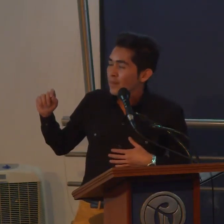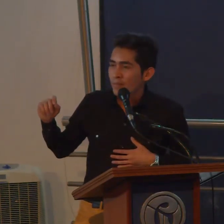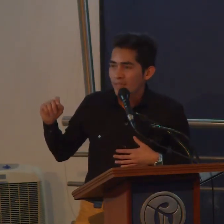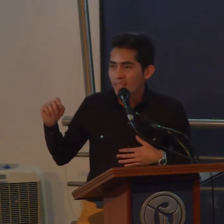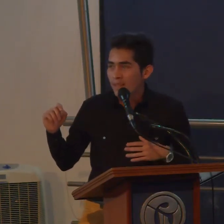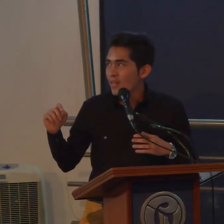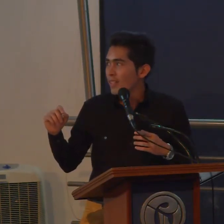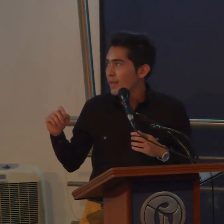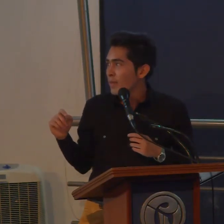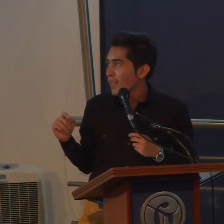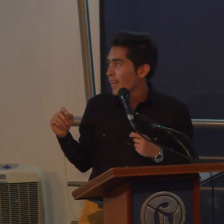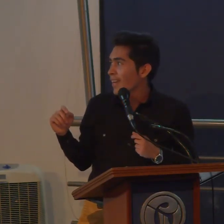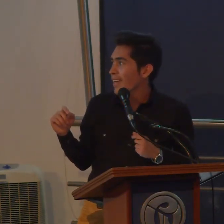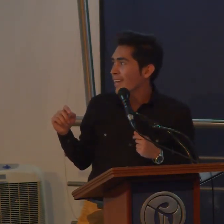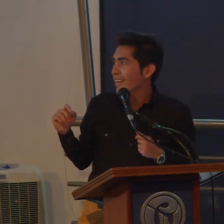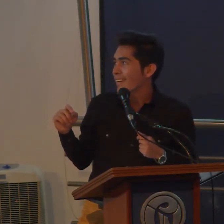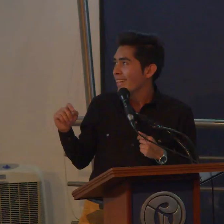mirar y establecer